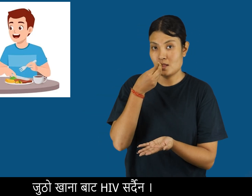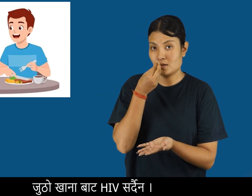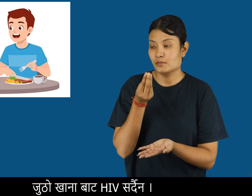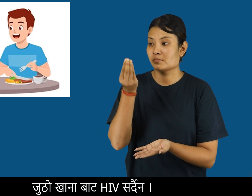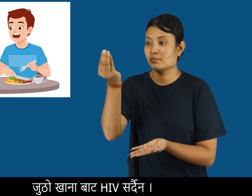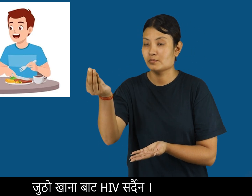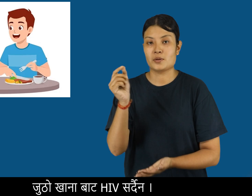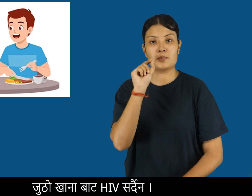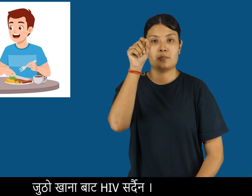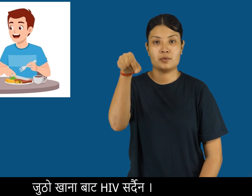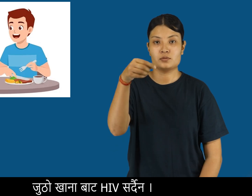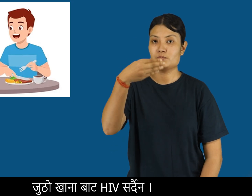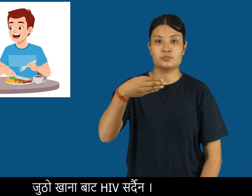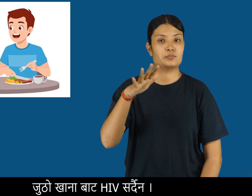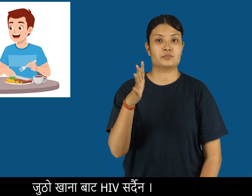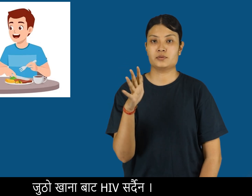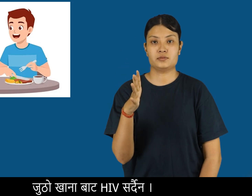जुठो खानाबाट HIV सर्दैन।